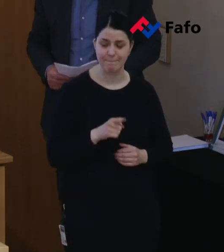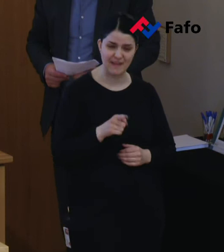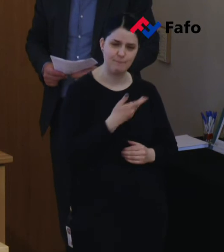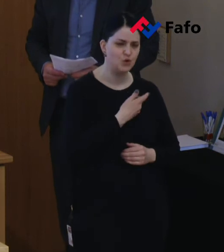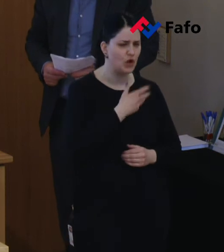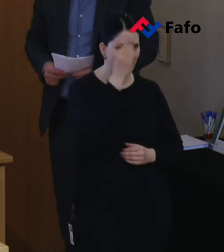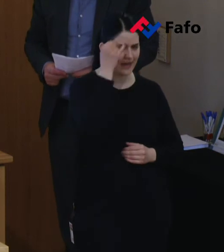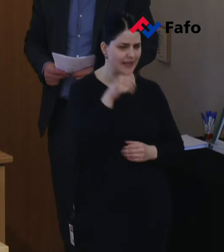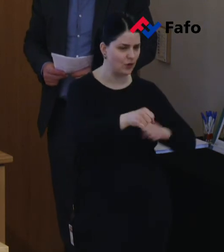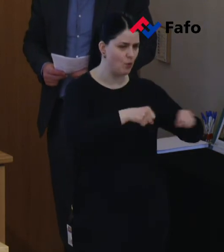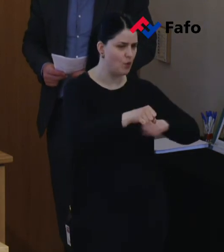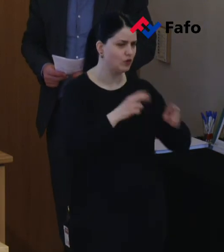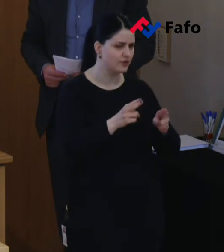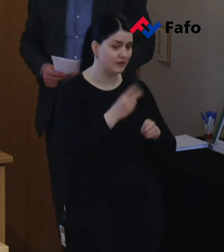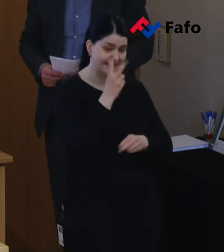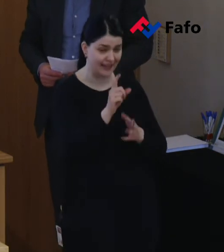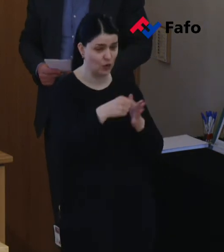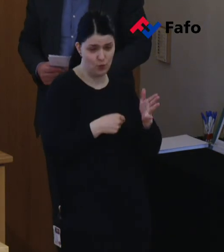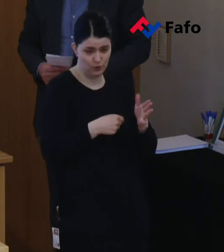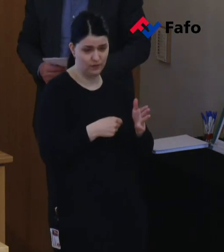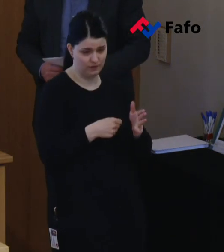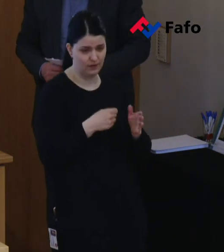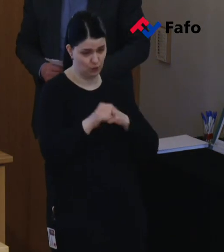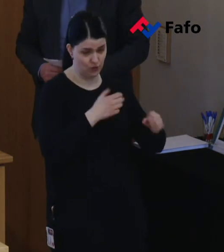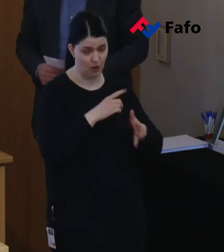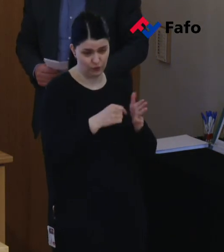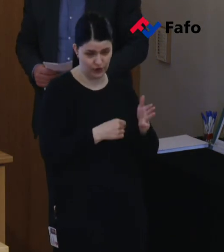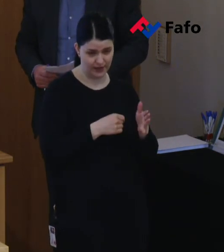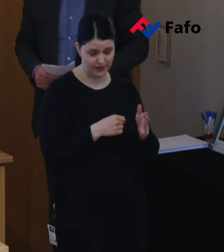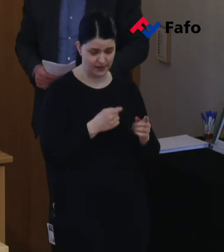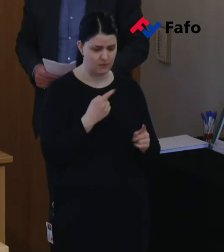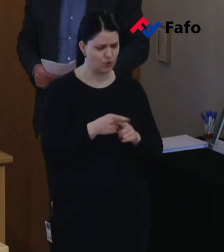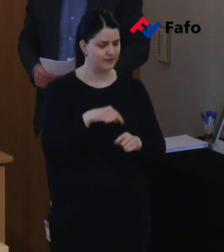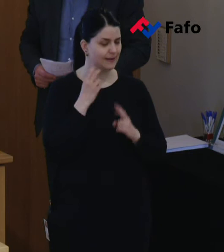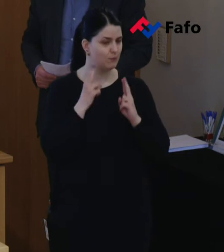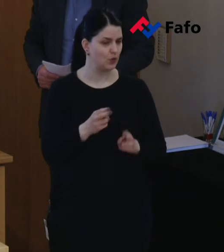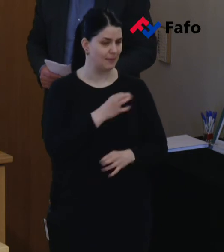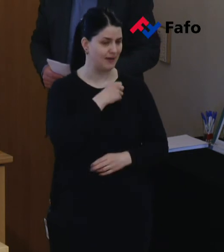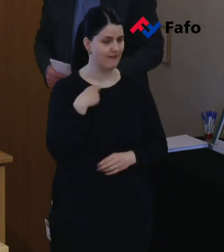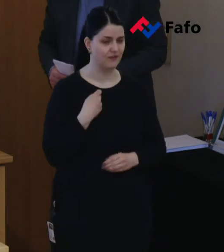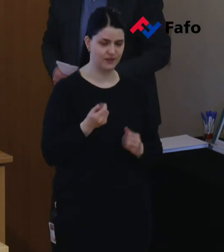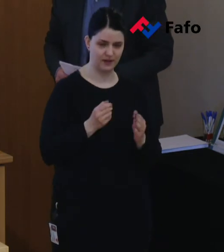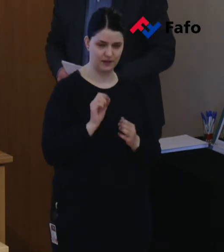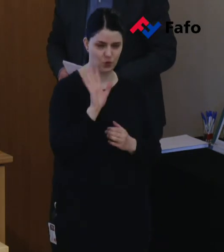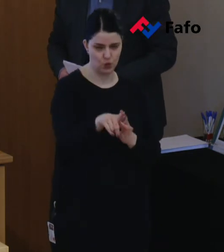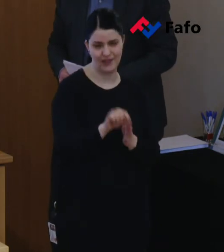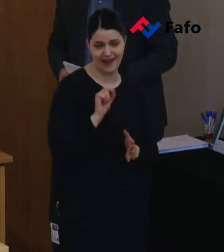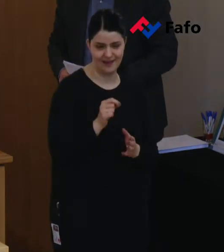mye læring, selv om vi ser at det noen utfordringer. Og så det dette med bruk av det private utleiemarkedet og ny metodikk I